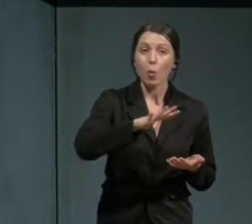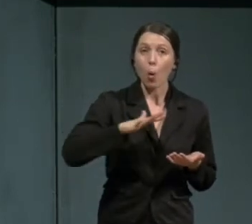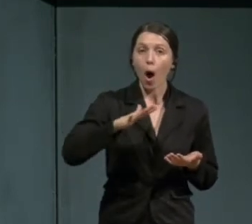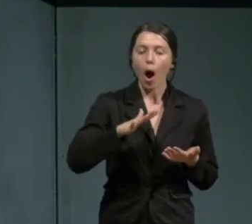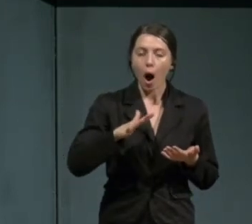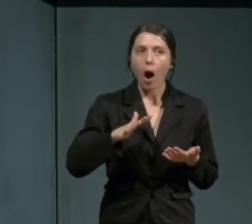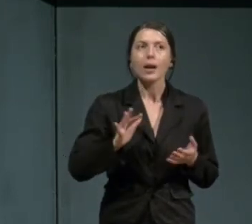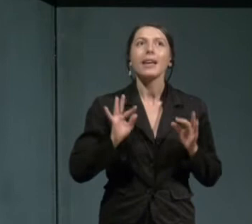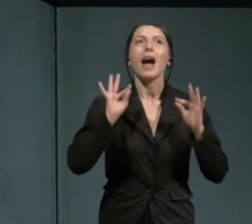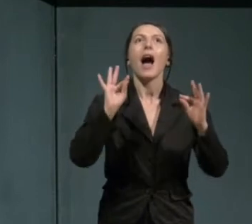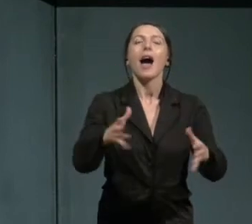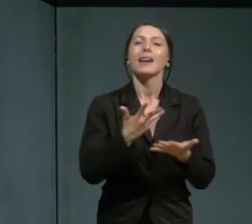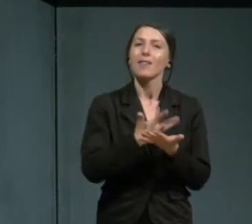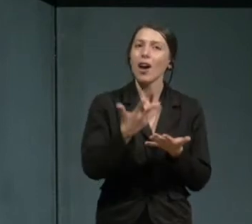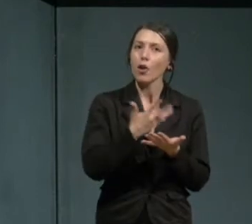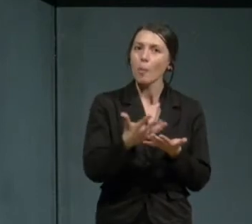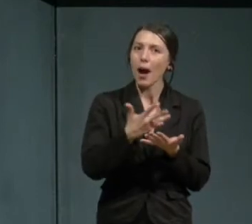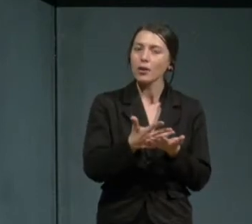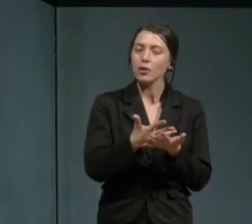romanzo che possono